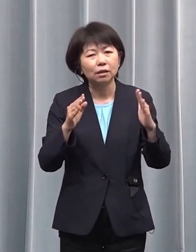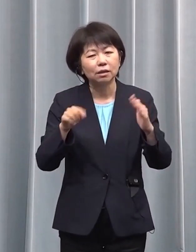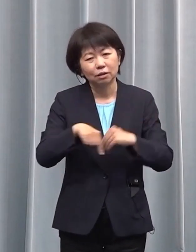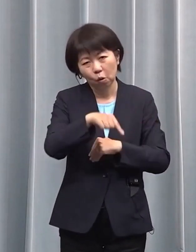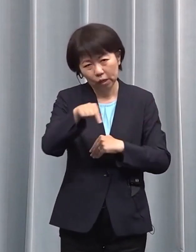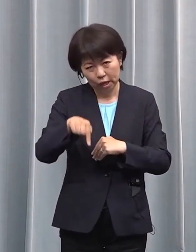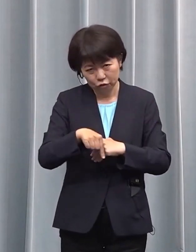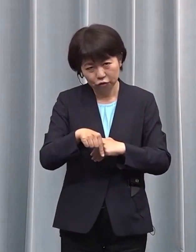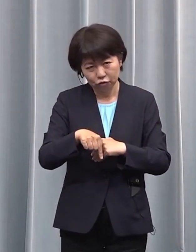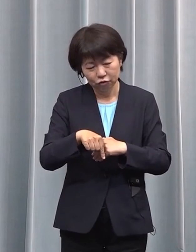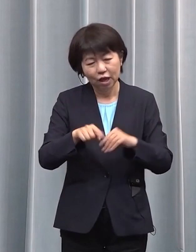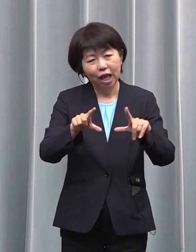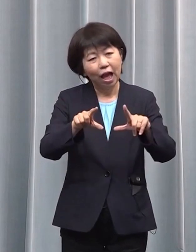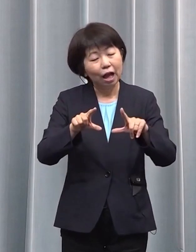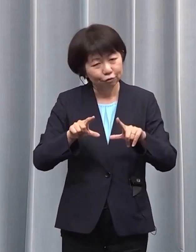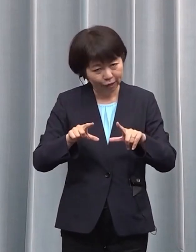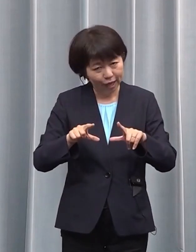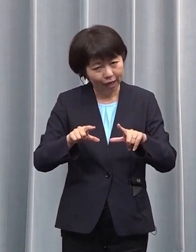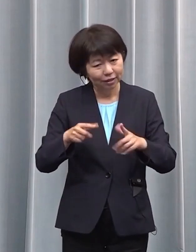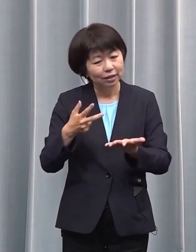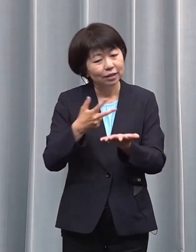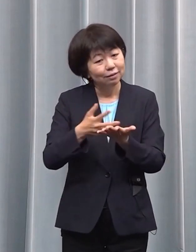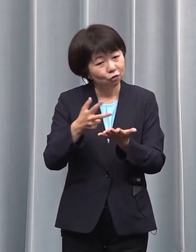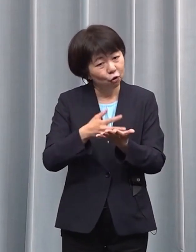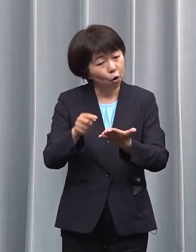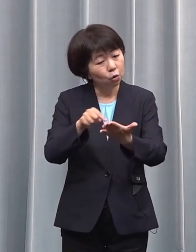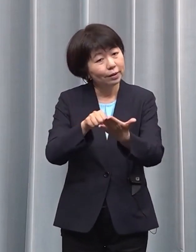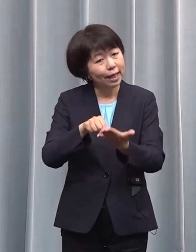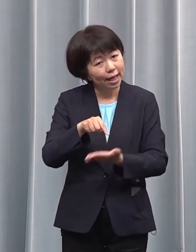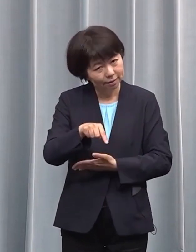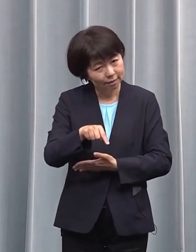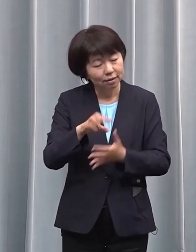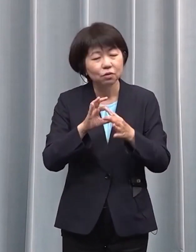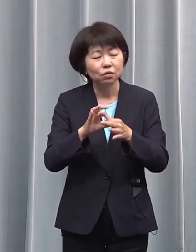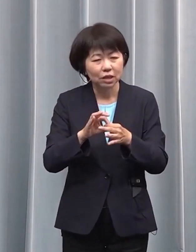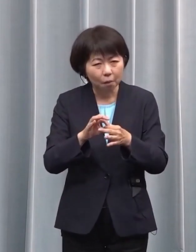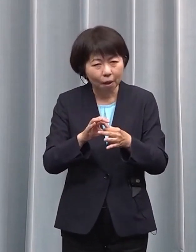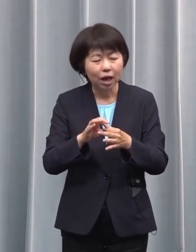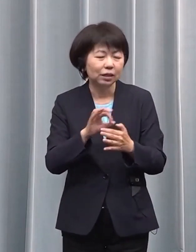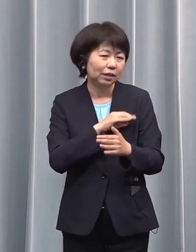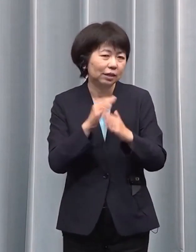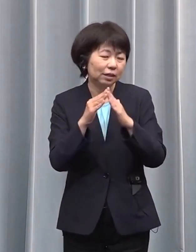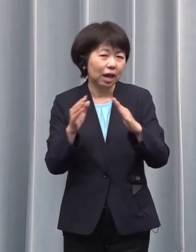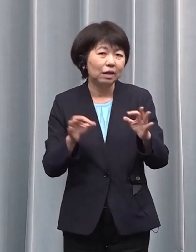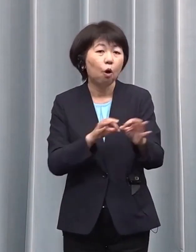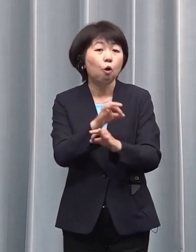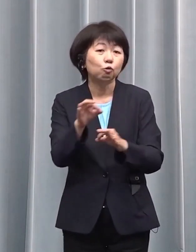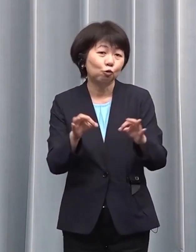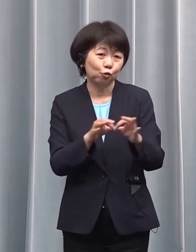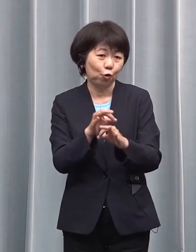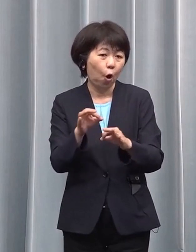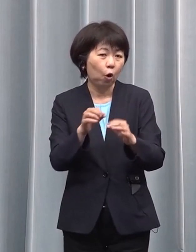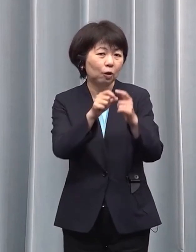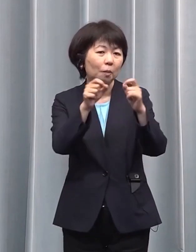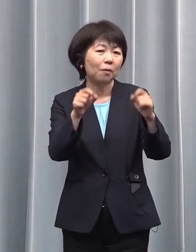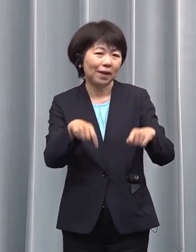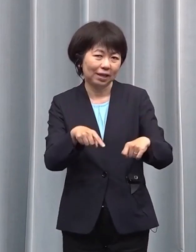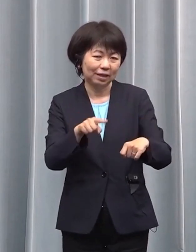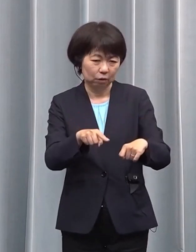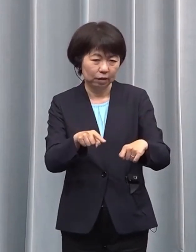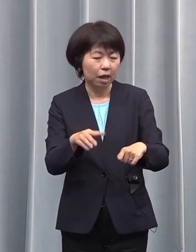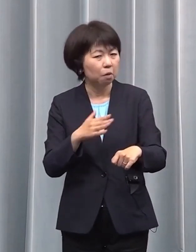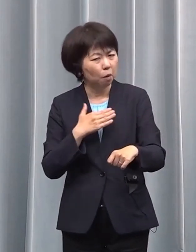また資料提示等々に関しましては、委員会運用に関する問題でありますので、政府として発言する立場にござい